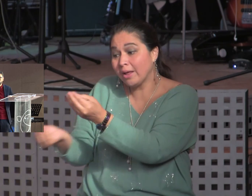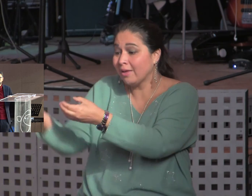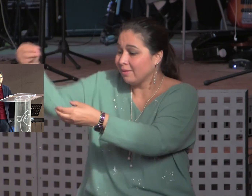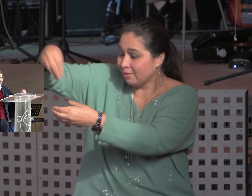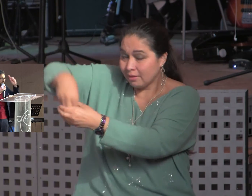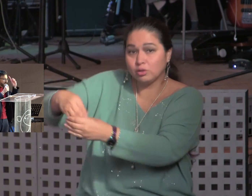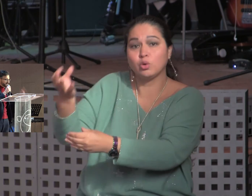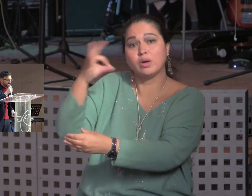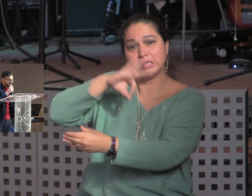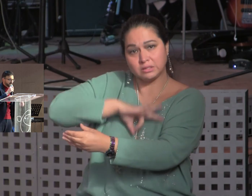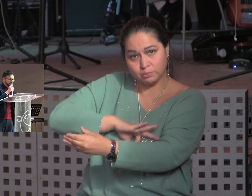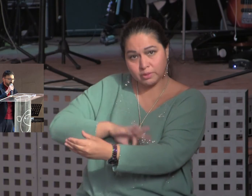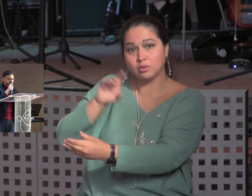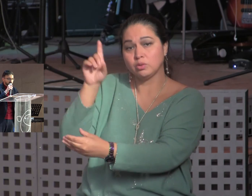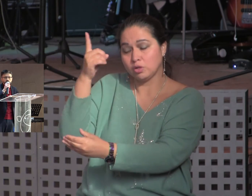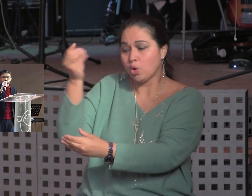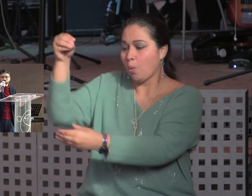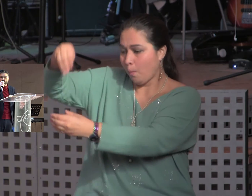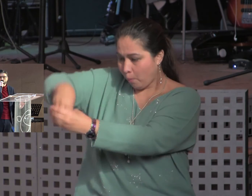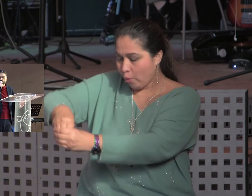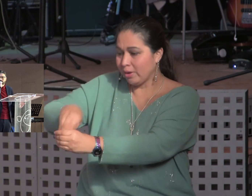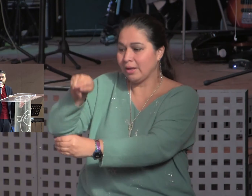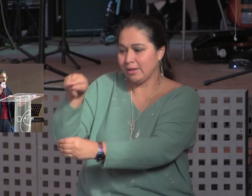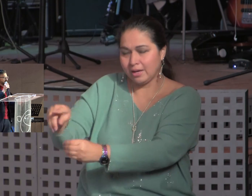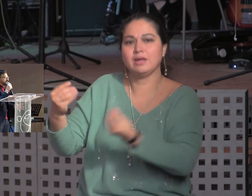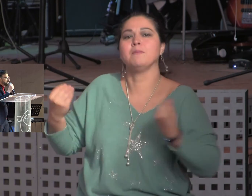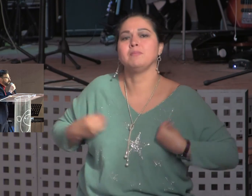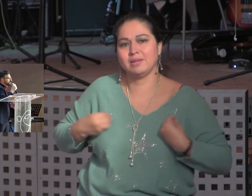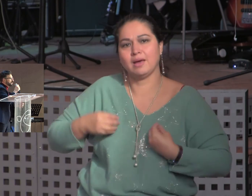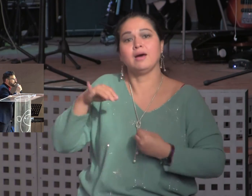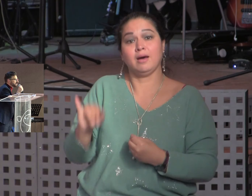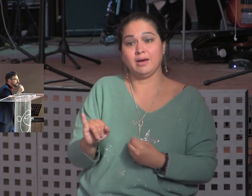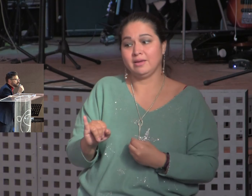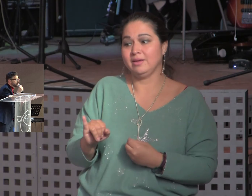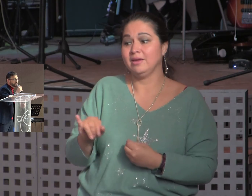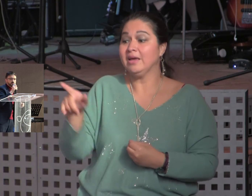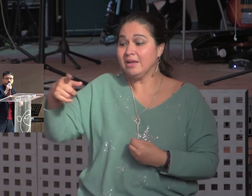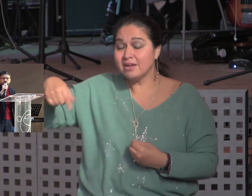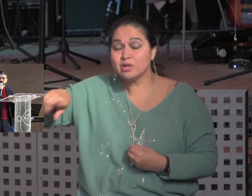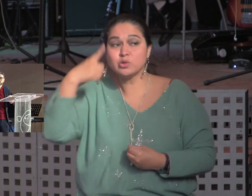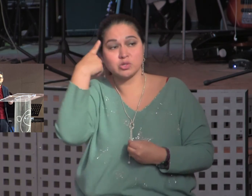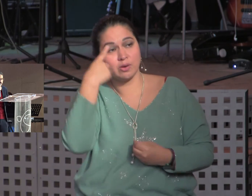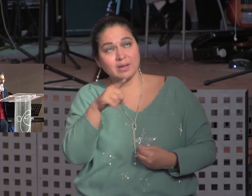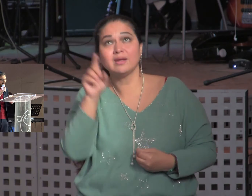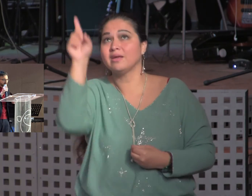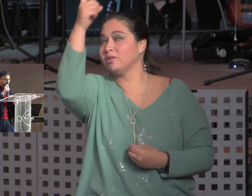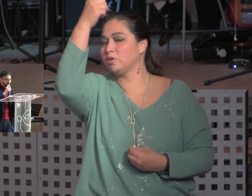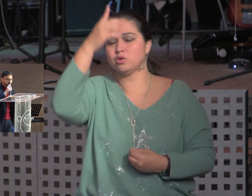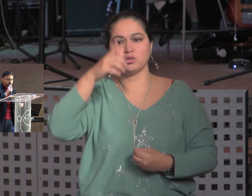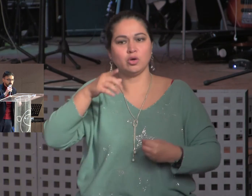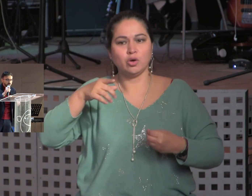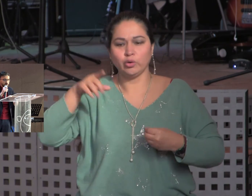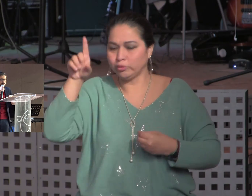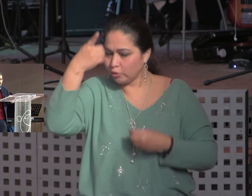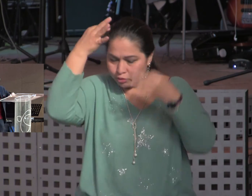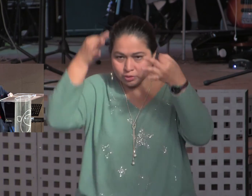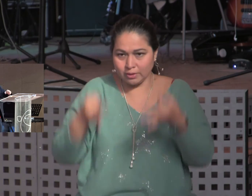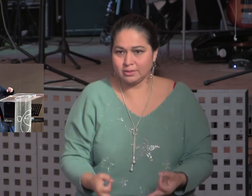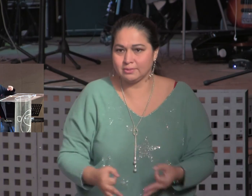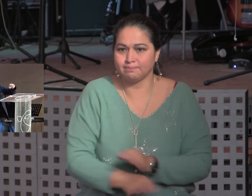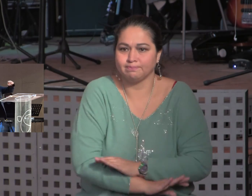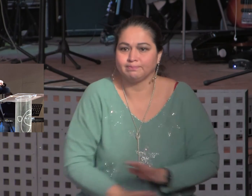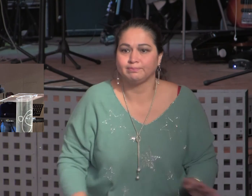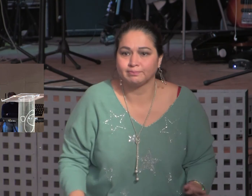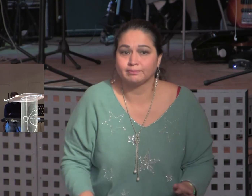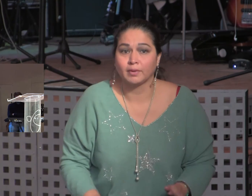y viviréis. Y sabréis que yo soy Jehová. Pondré un tendón. ¿Sabes un tendón qué es? Un tendón es